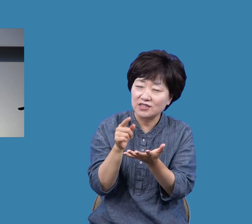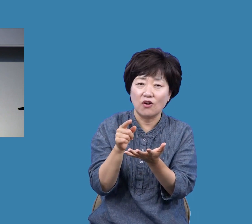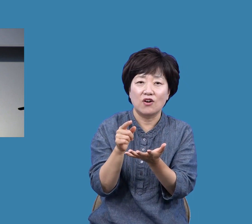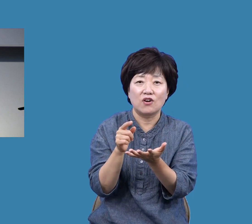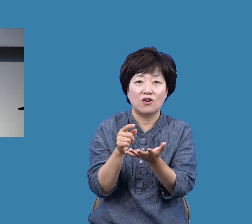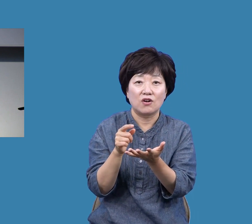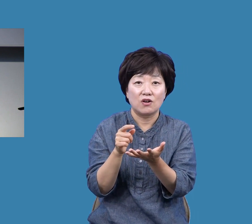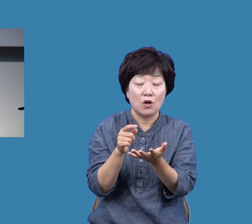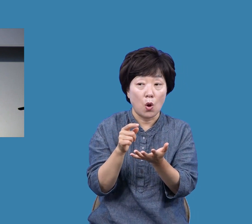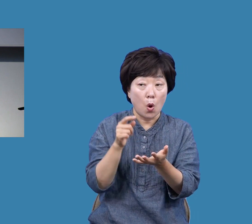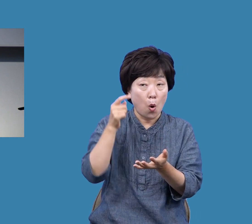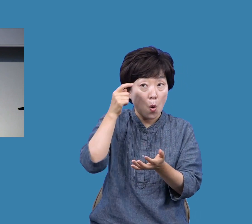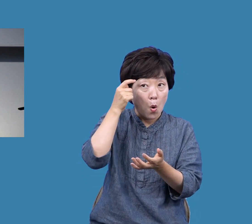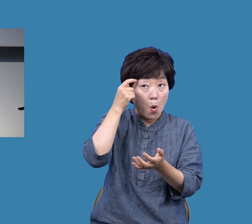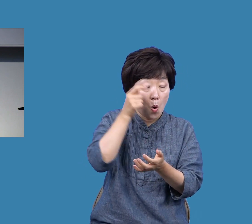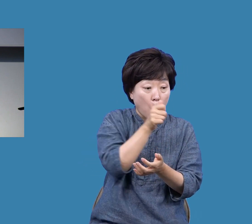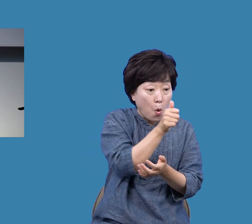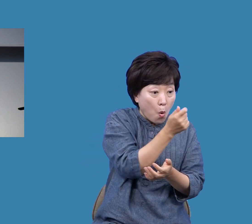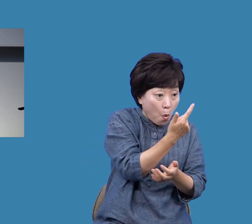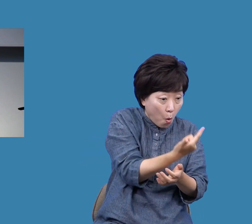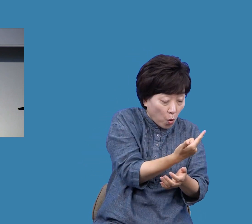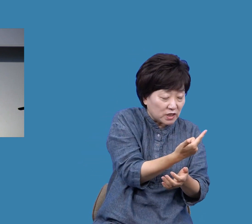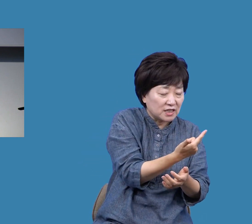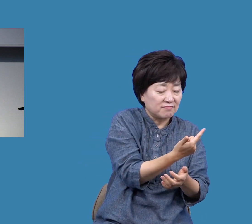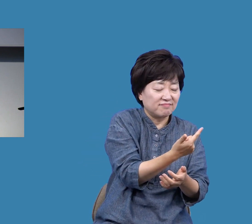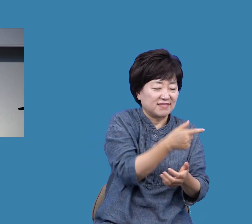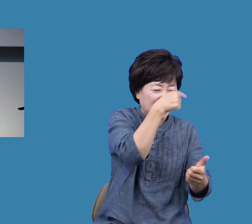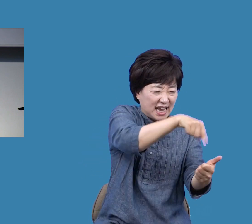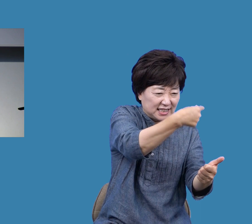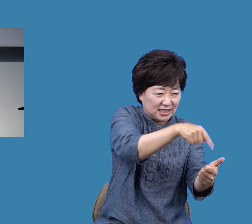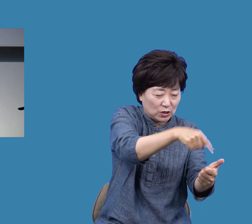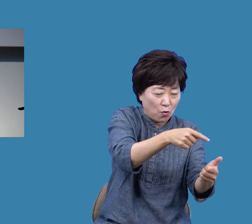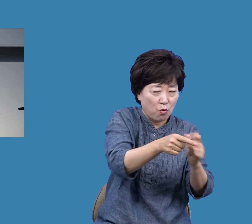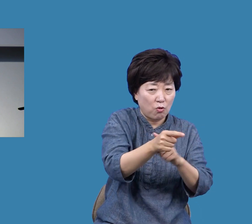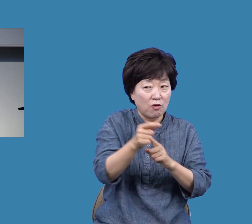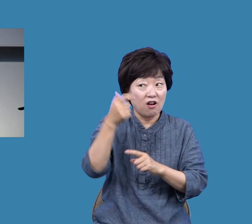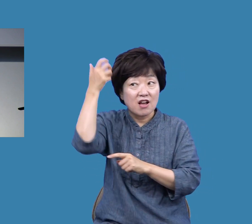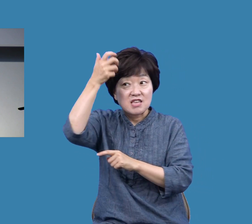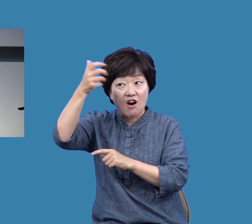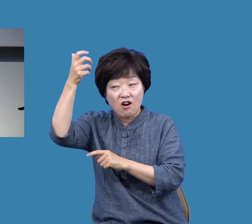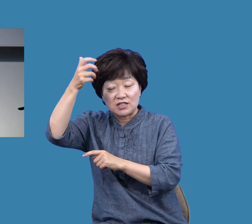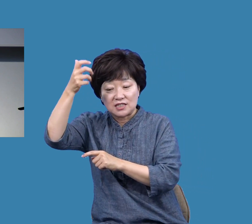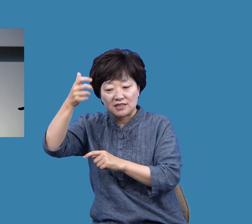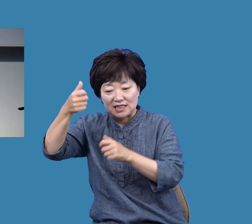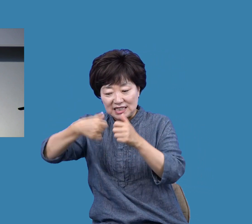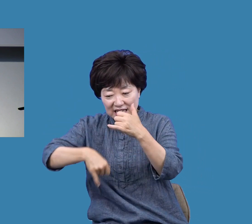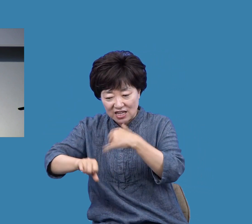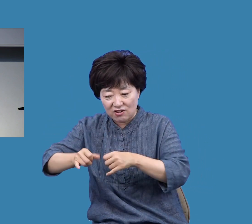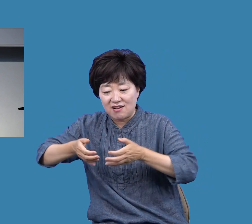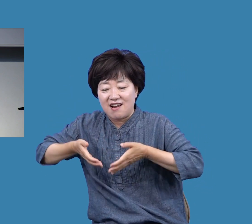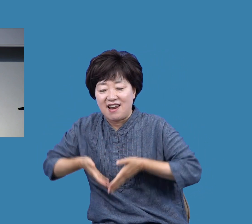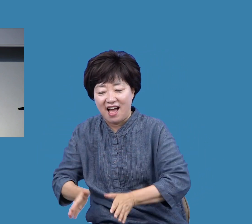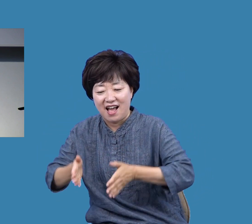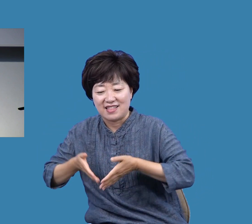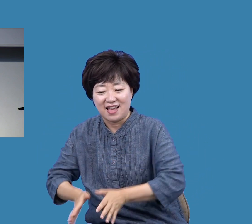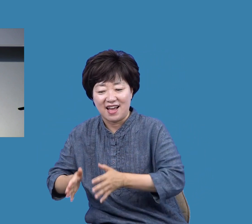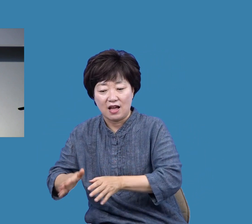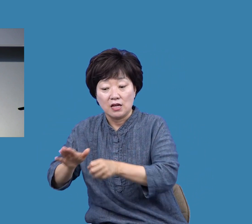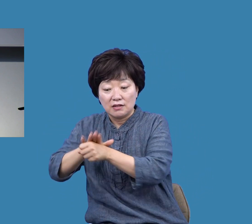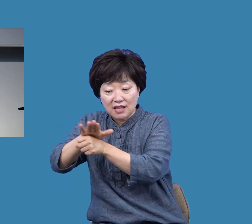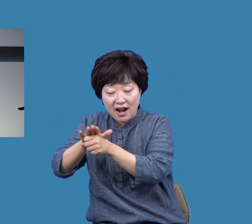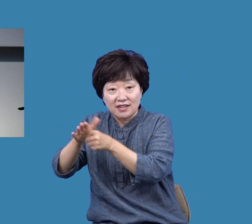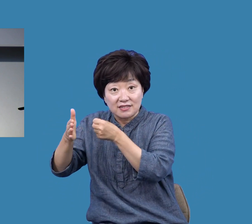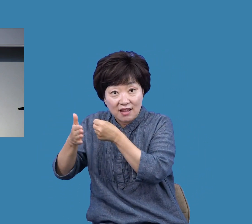그 혼은 가르치려고 하고 영은 낳는다 그랬죠. 자녀를 낳는다 그랬어요. 사랑하기 때문에 자녀를 낳는